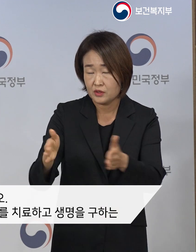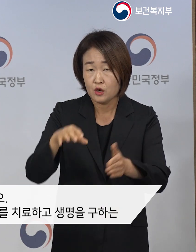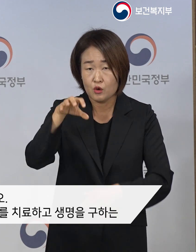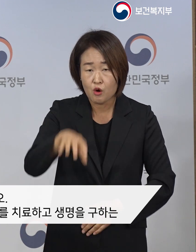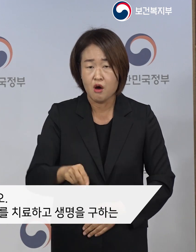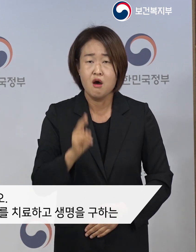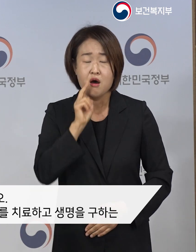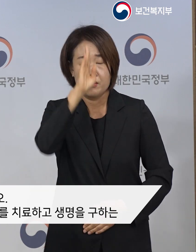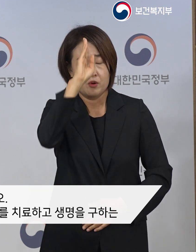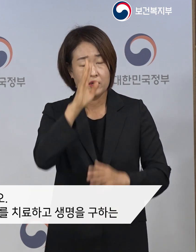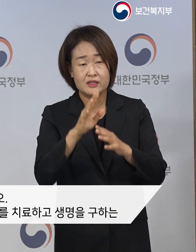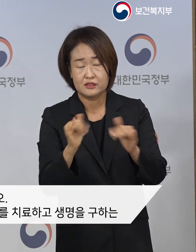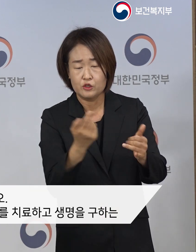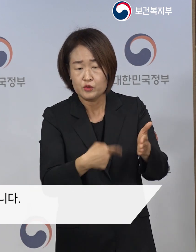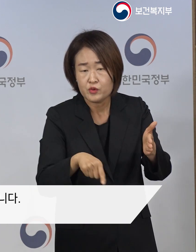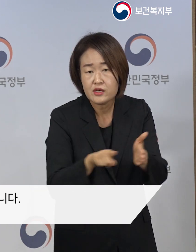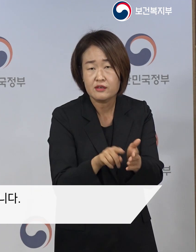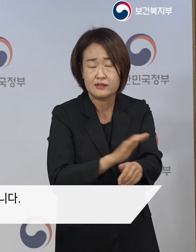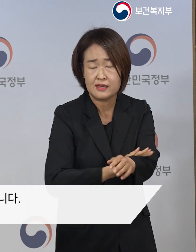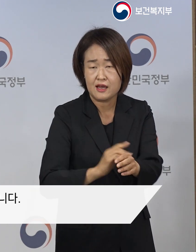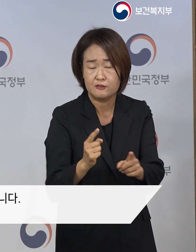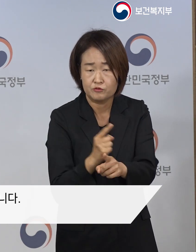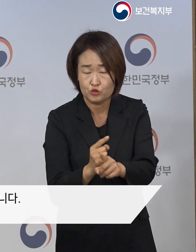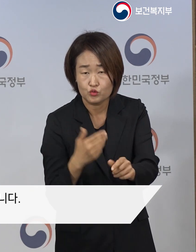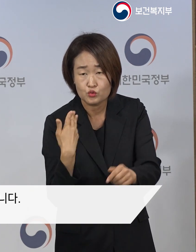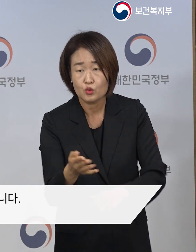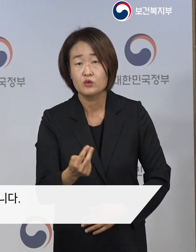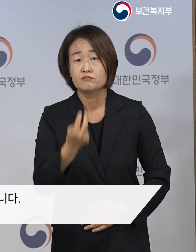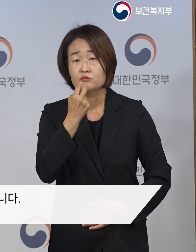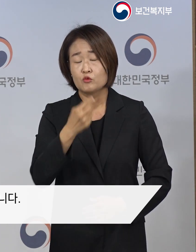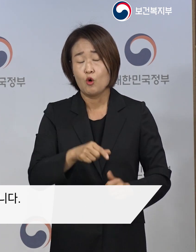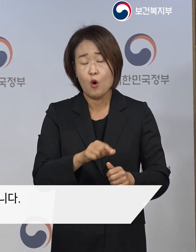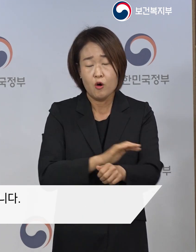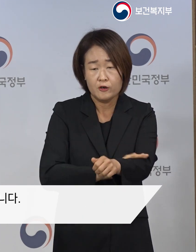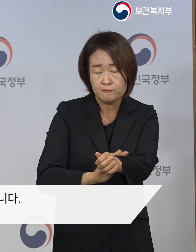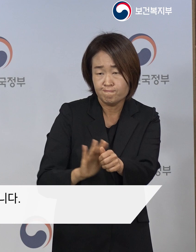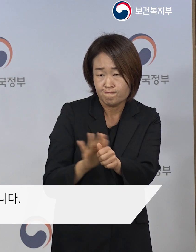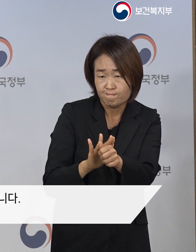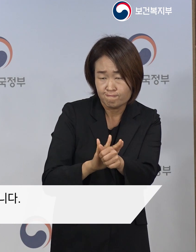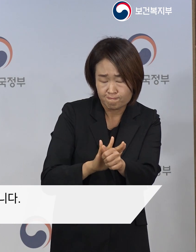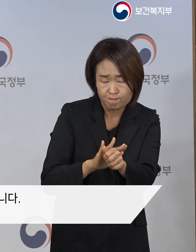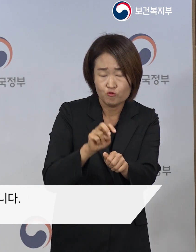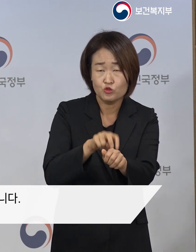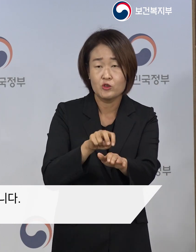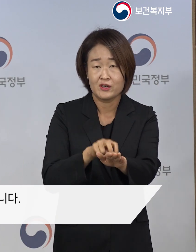환자를 치료하고 생명을 구하는 의료인 본연의 역할로 복귀해 주시기 바랍니다.